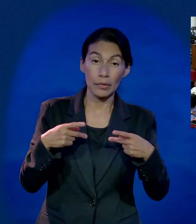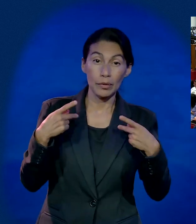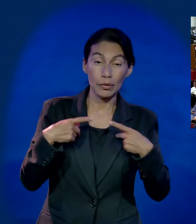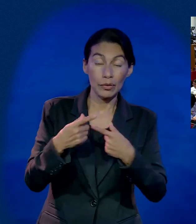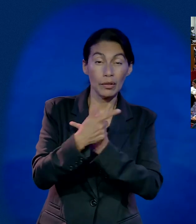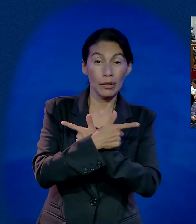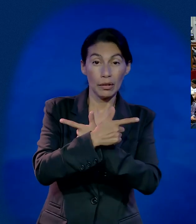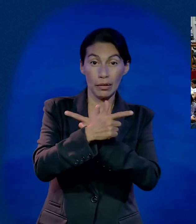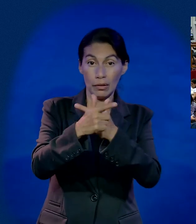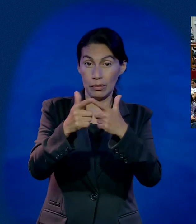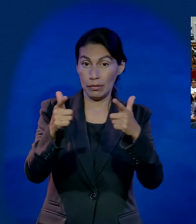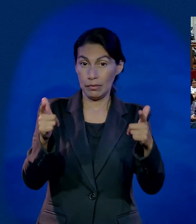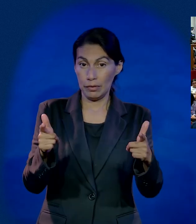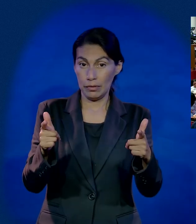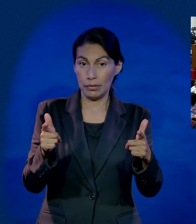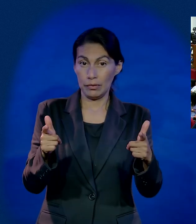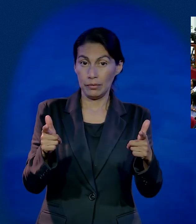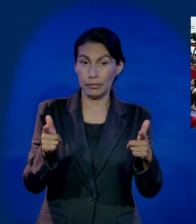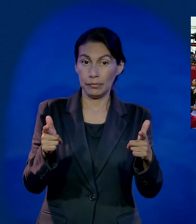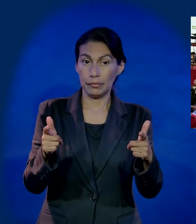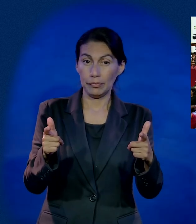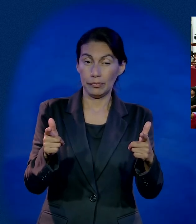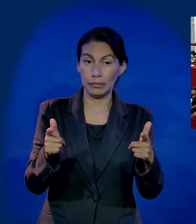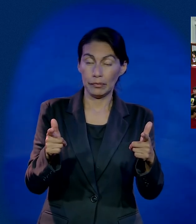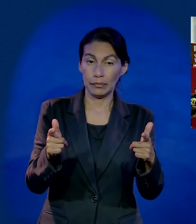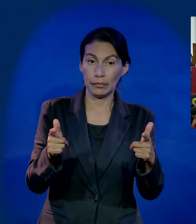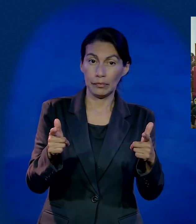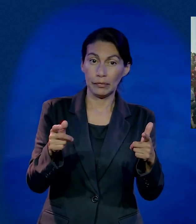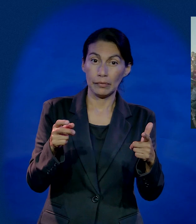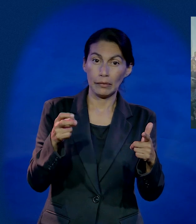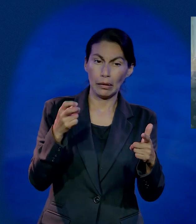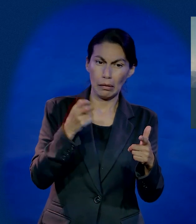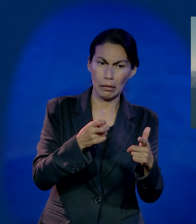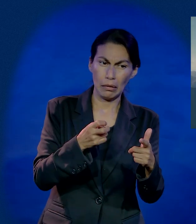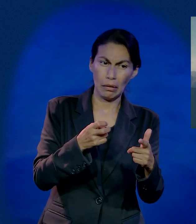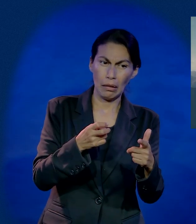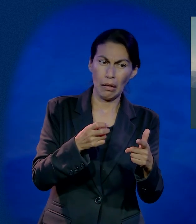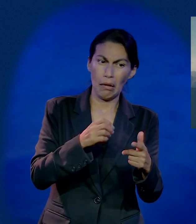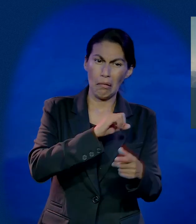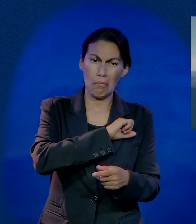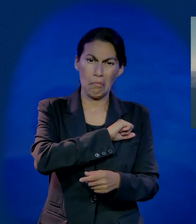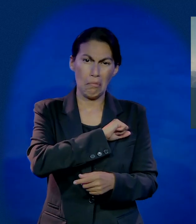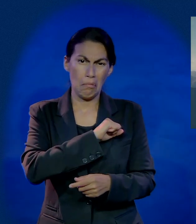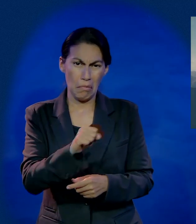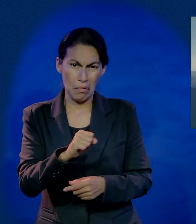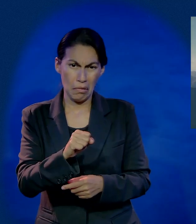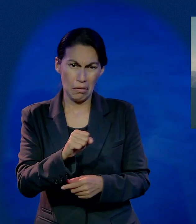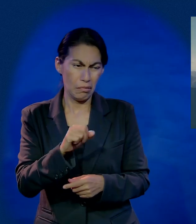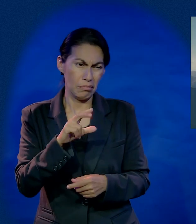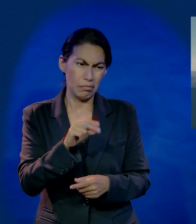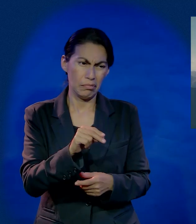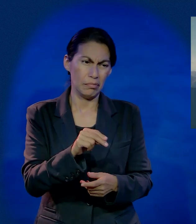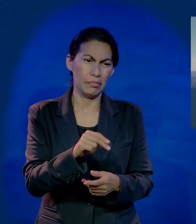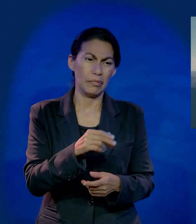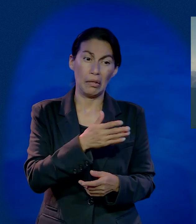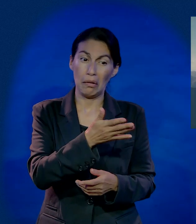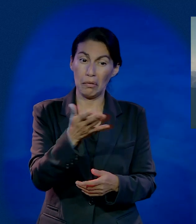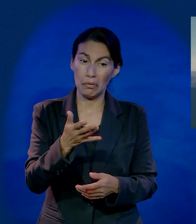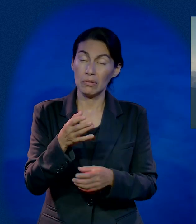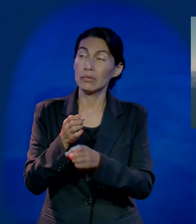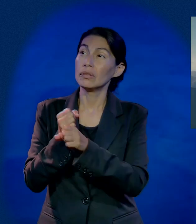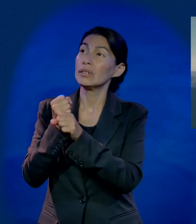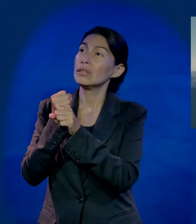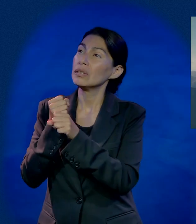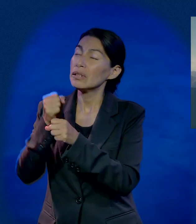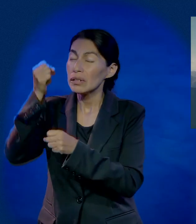eso es actuar como personas libres, que no se valen de su libertad para disimular la